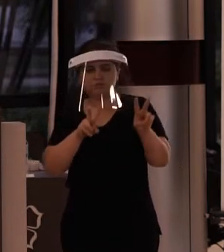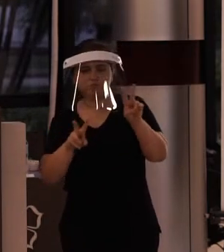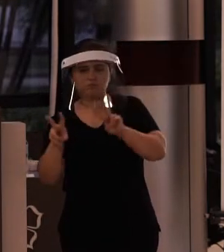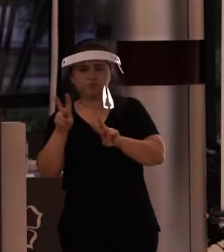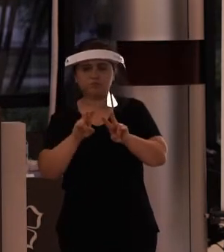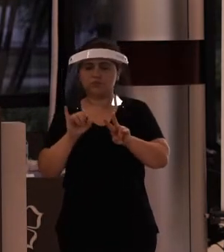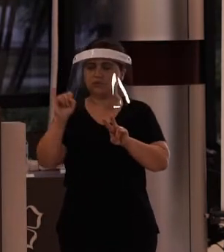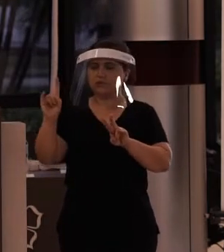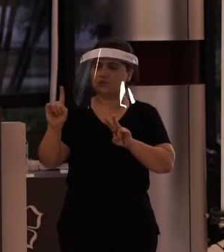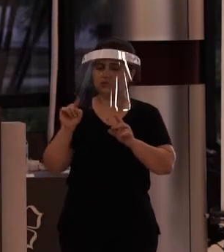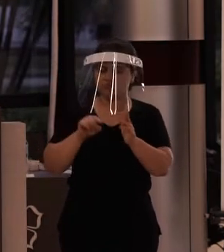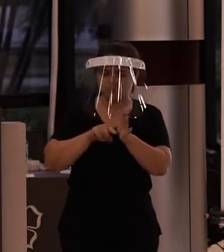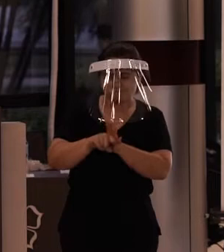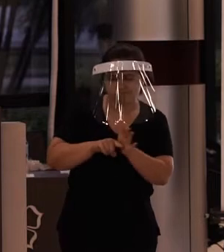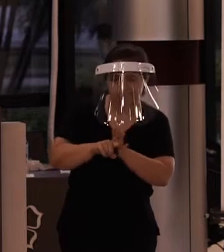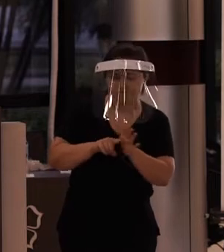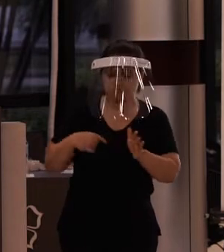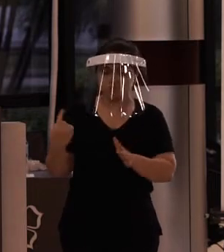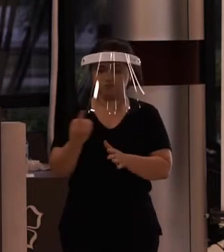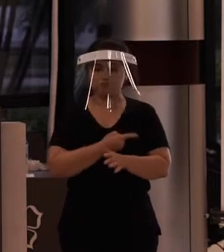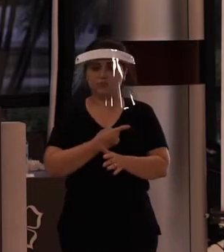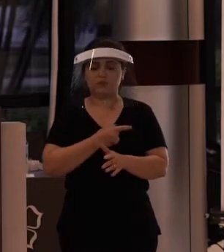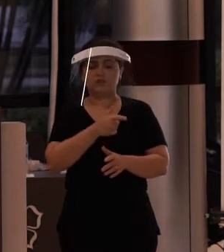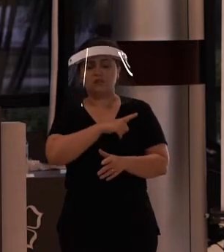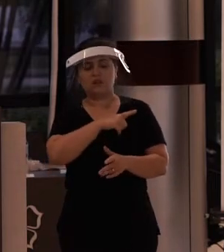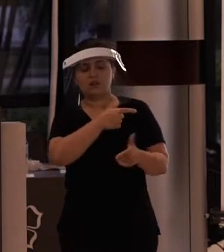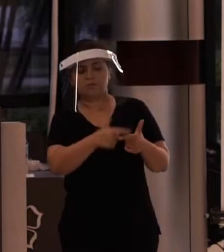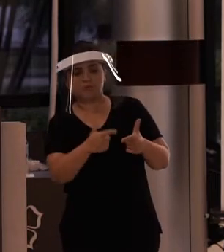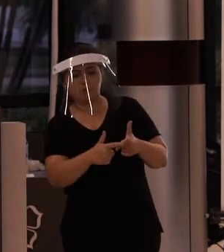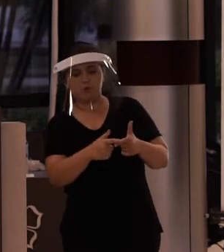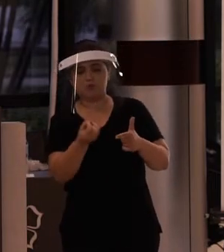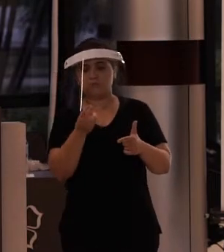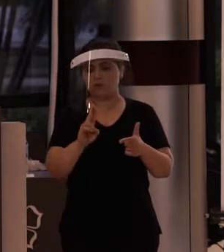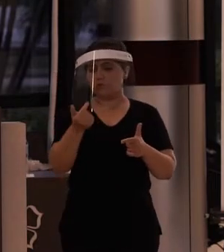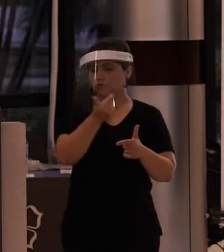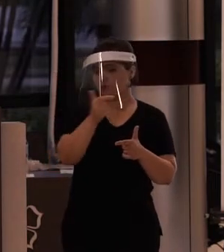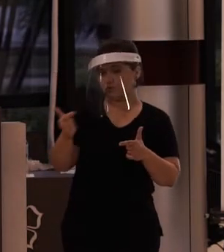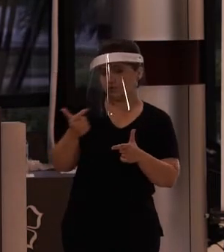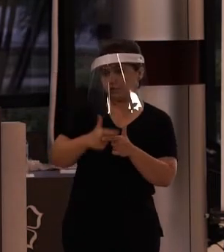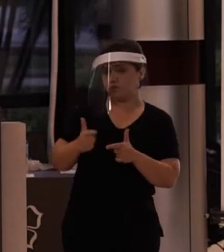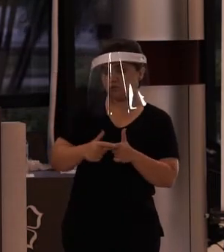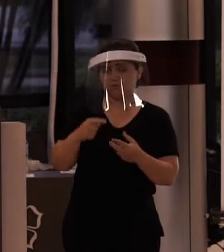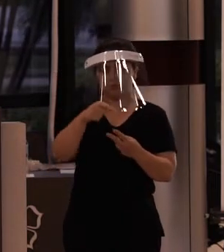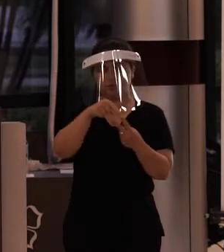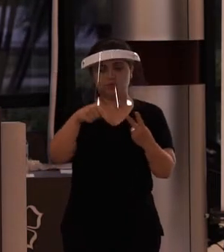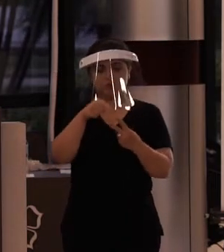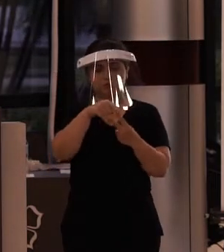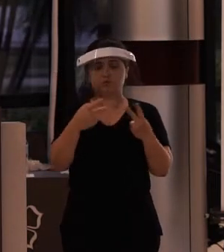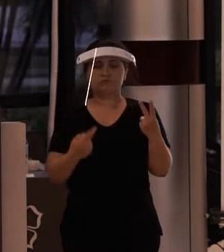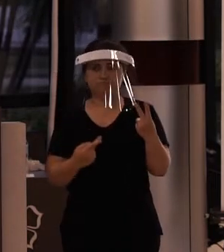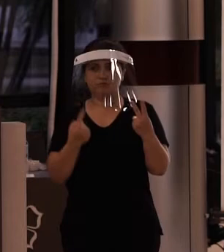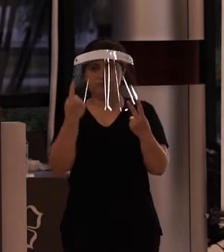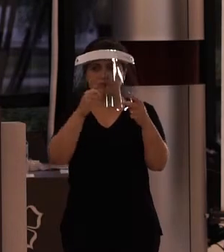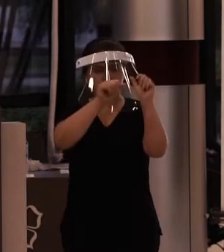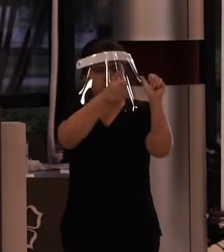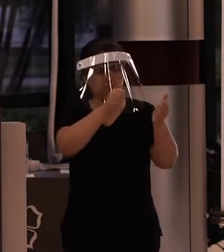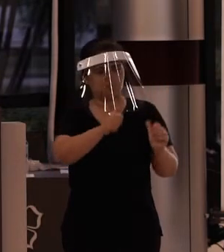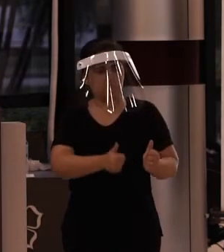for nosso alvo de investigação tem problemas ou não. Então, aqui nós temos dois termogramas, né, uma